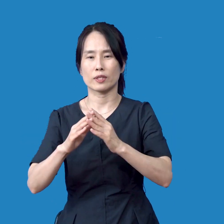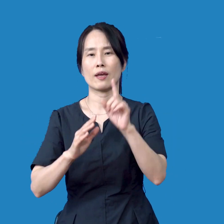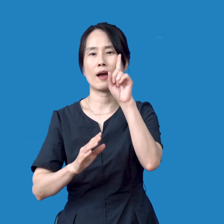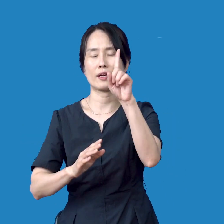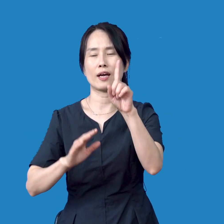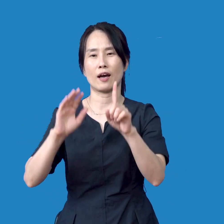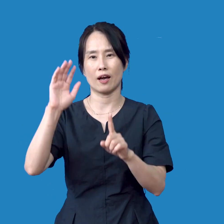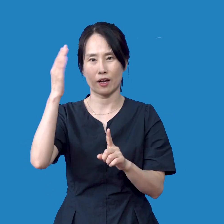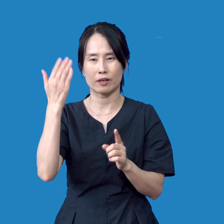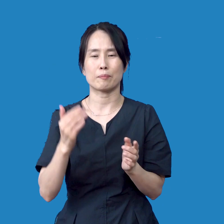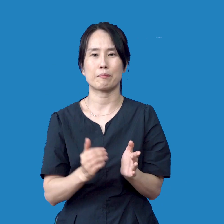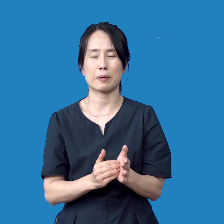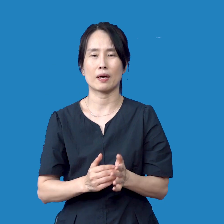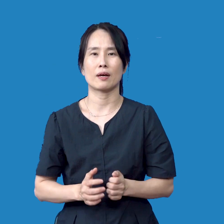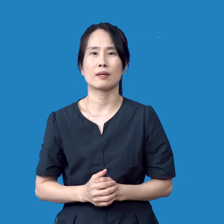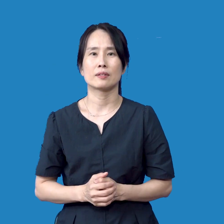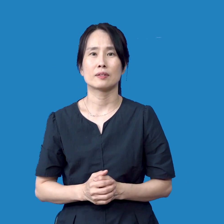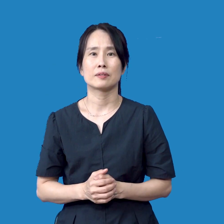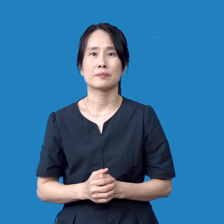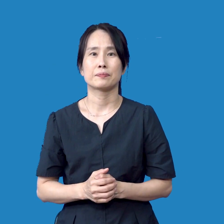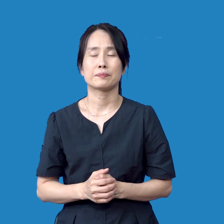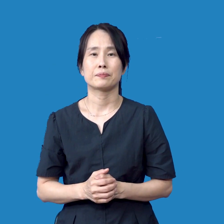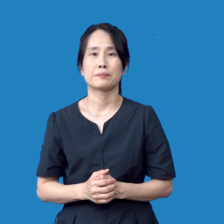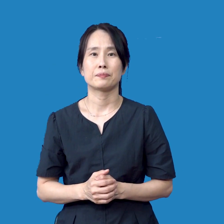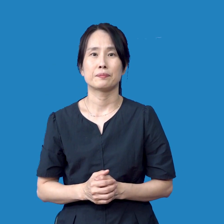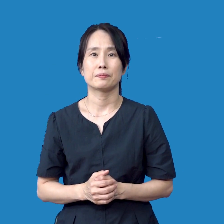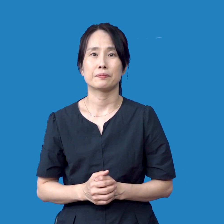하나의 공동체를 이루고 있는 것입니다.